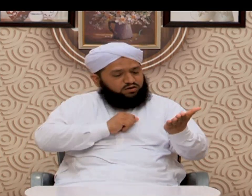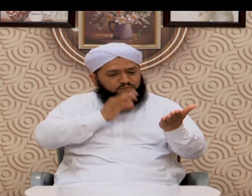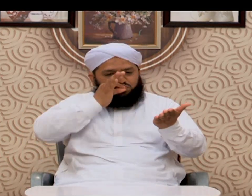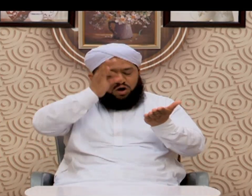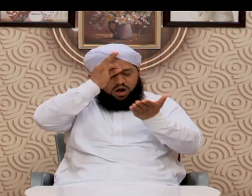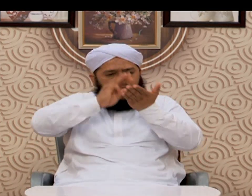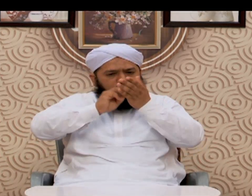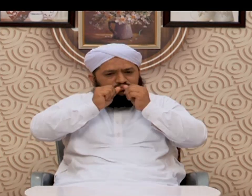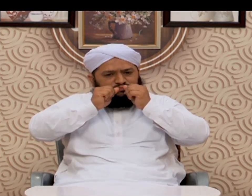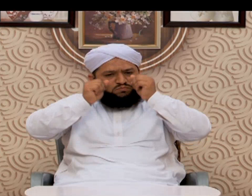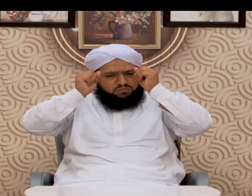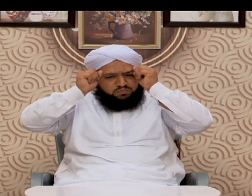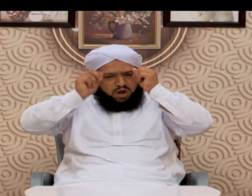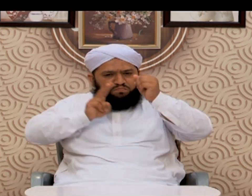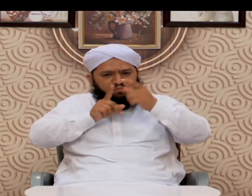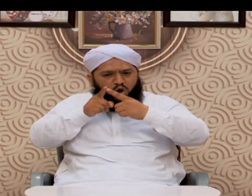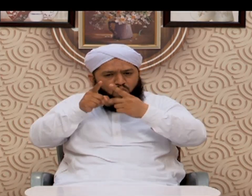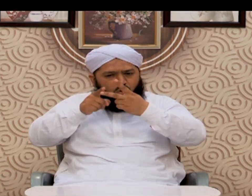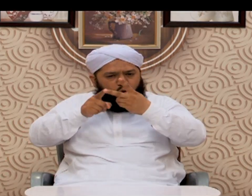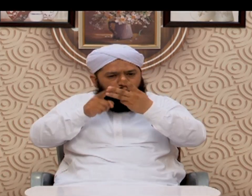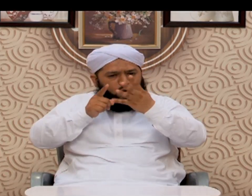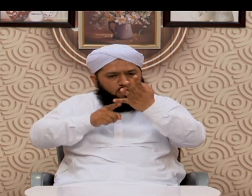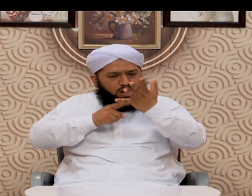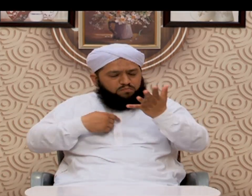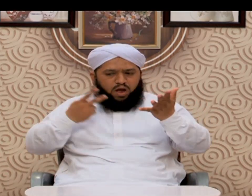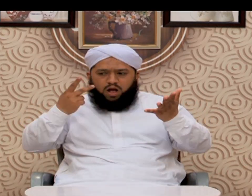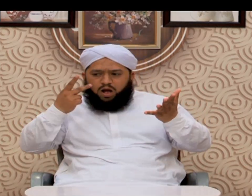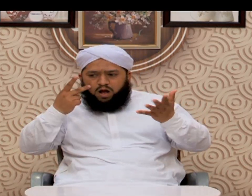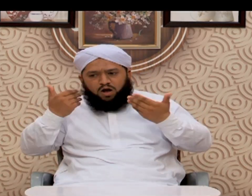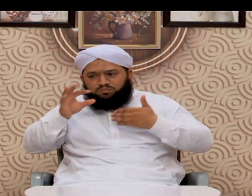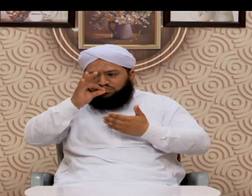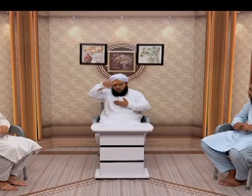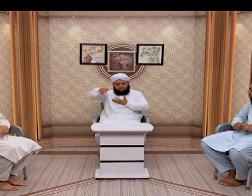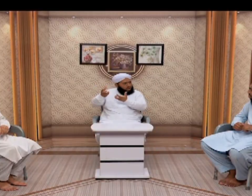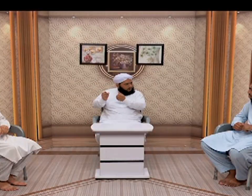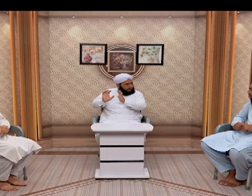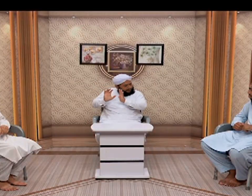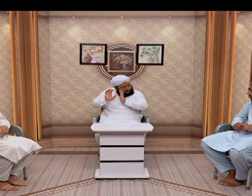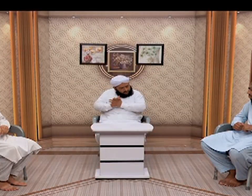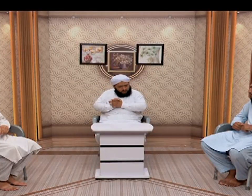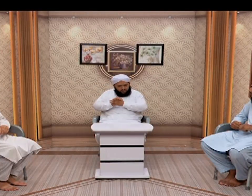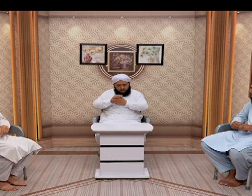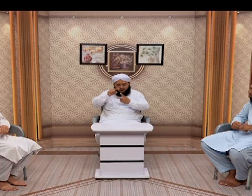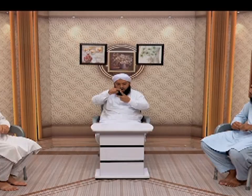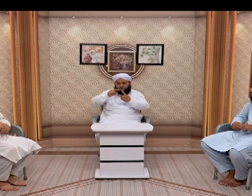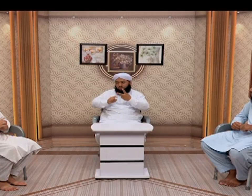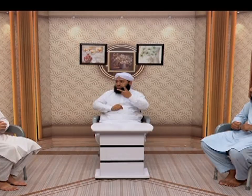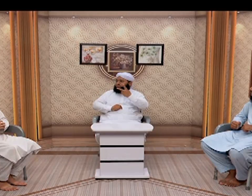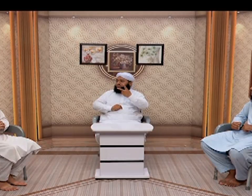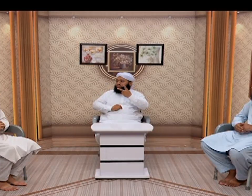صلی اللہ علیہ وآلہ وسلم کی جتنی نشانیاں پڑھی تھیں، ان سب کو میں نے ان کی ذات میں دیکھ لیا، مگر 2 نشانیوں کے